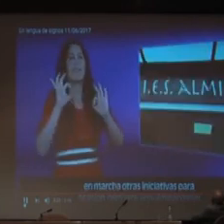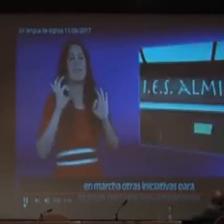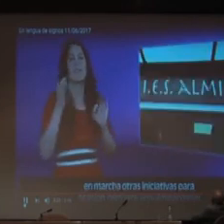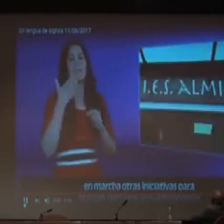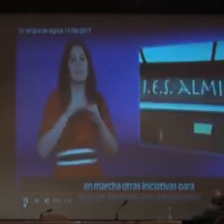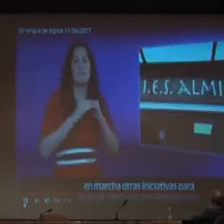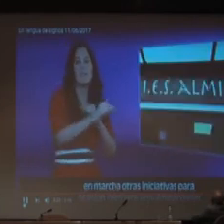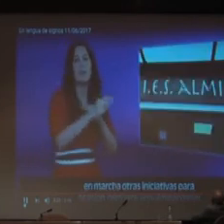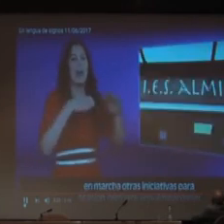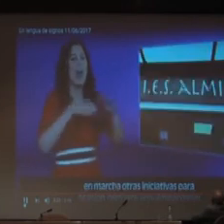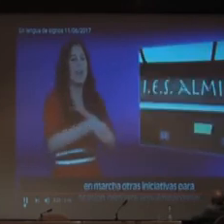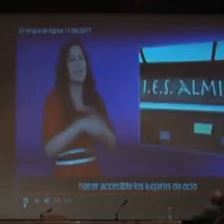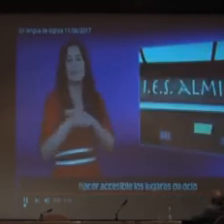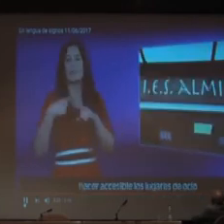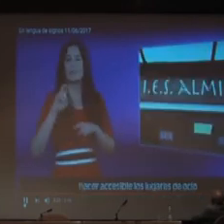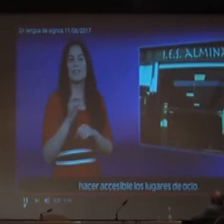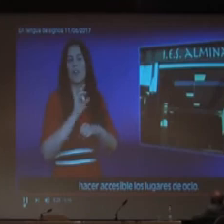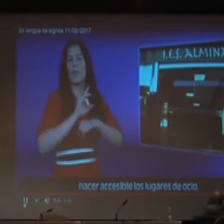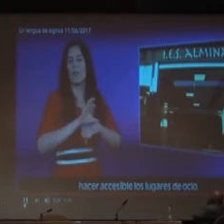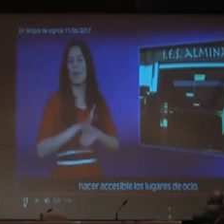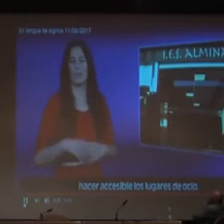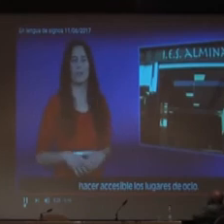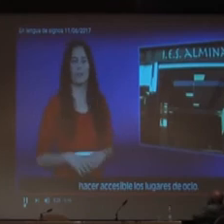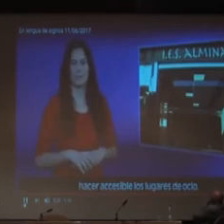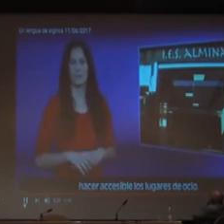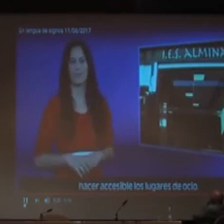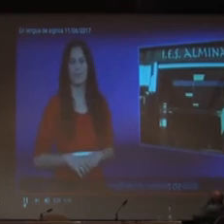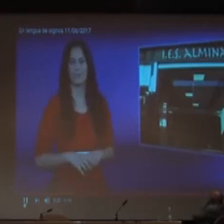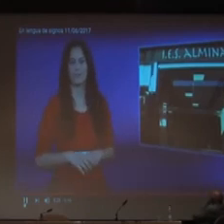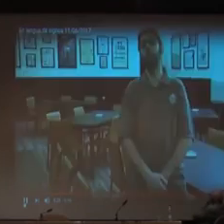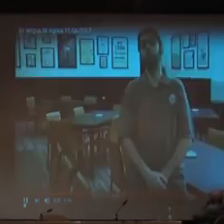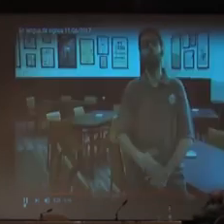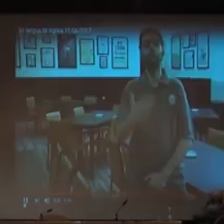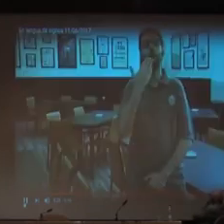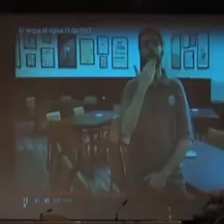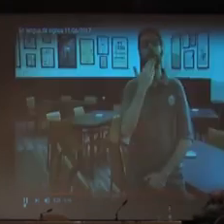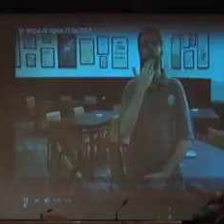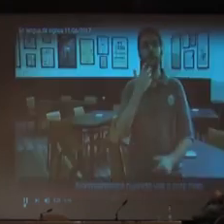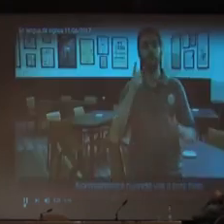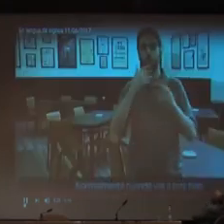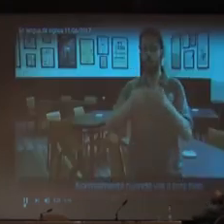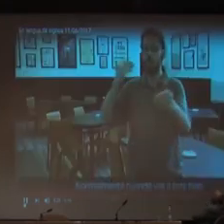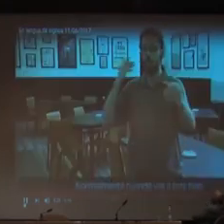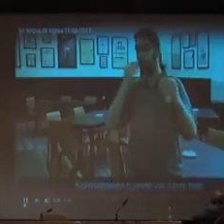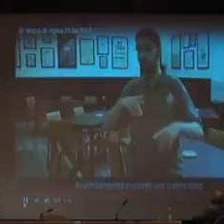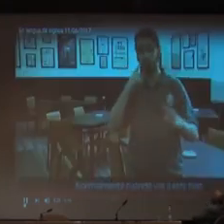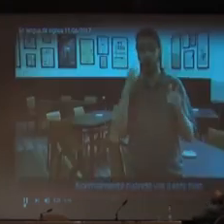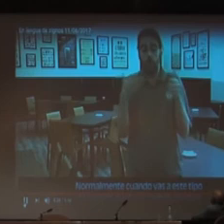barreras arquitectónicas o hacer accesibles los lugares de ocio. Normalmente cuando vas a este tipo de lugares pues encuentras